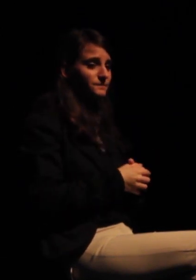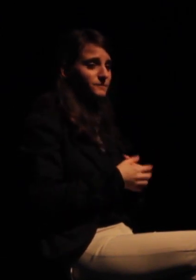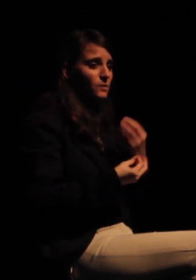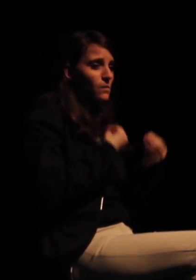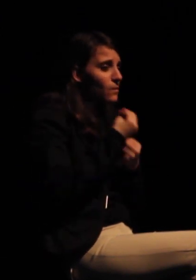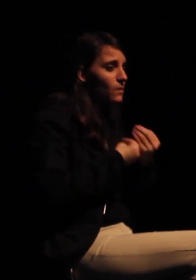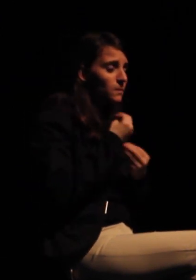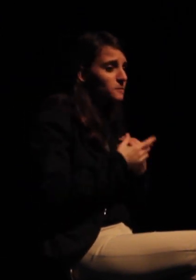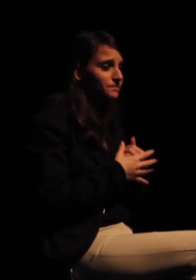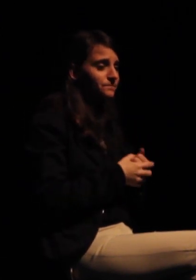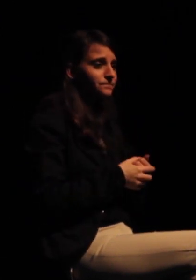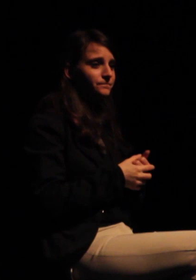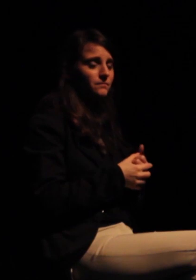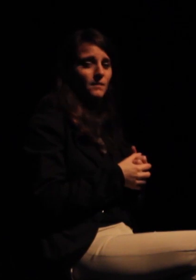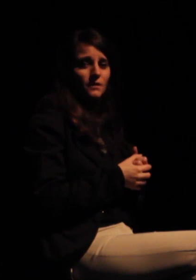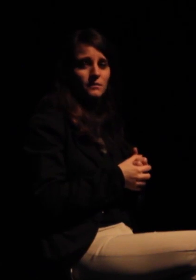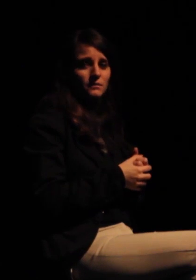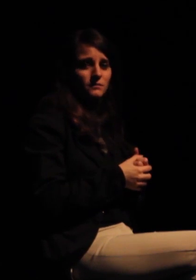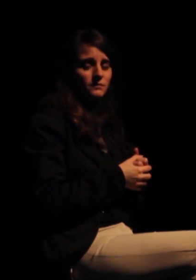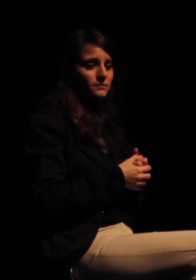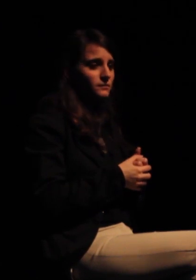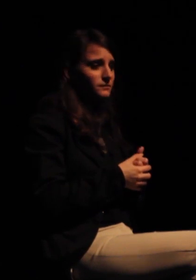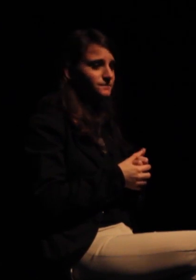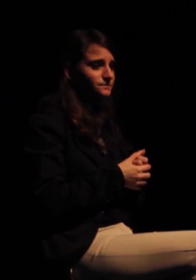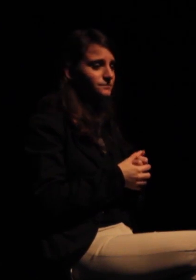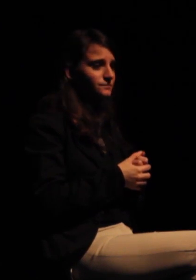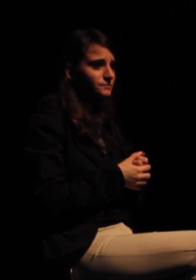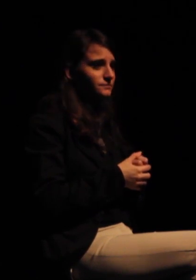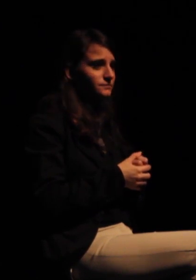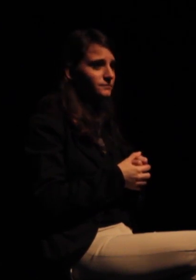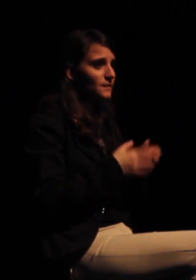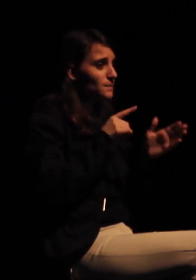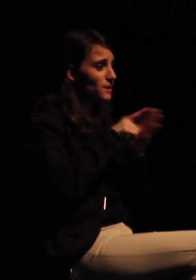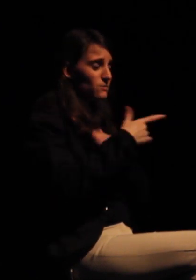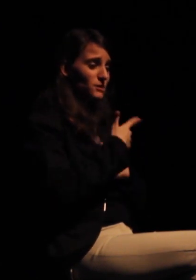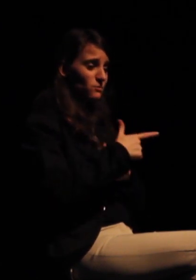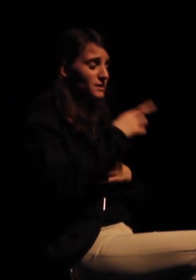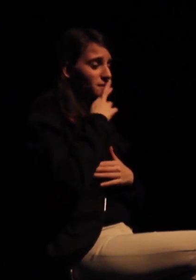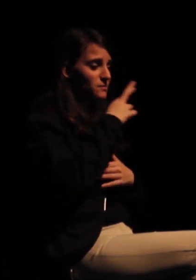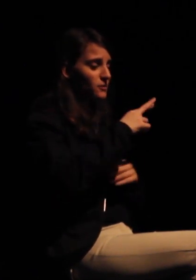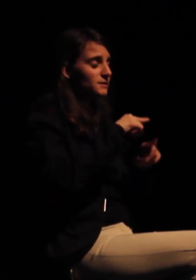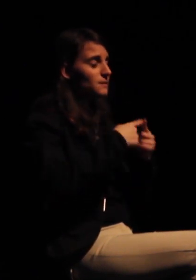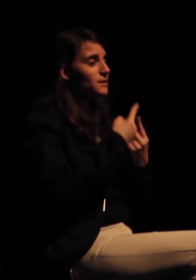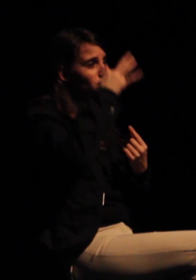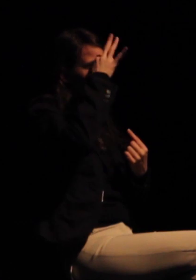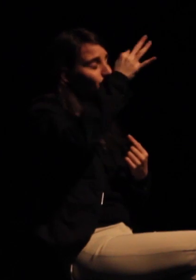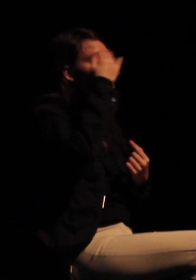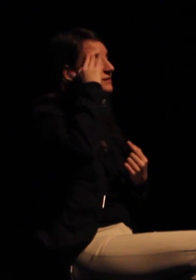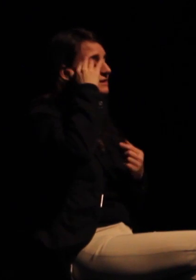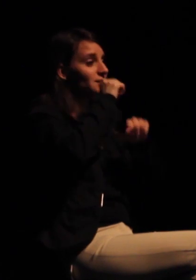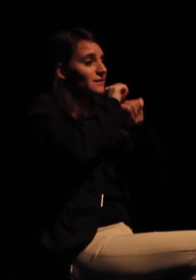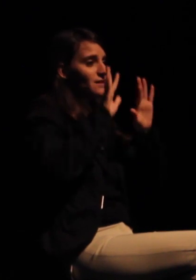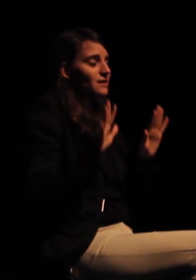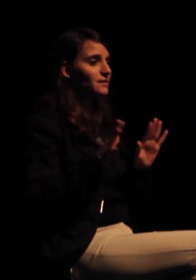A pergunta pode não ter resposta. E a Lourdes dizia: mas um dia vocês vão compreender.